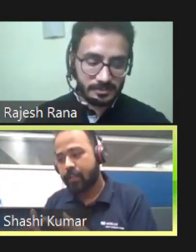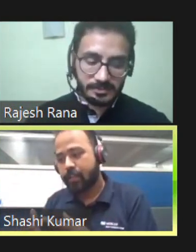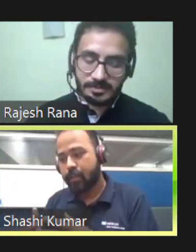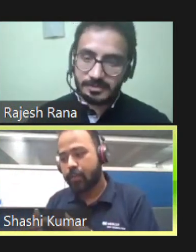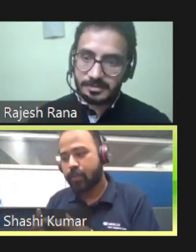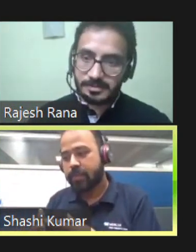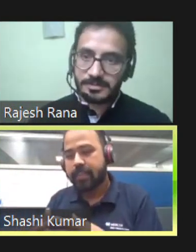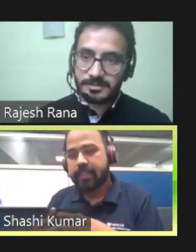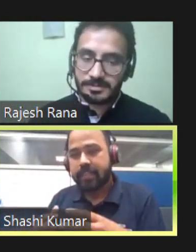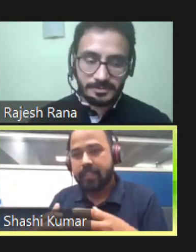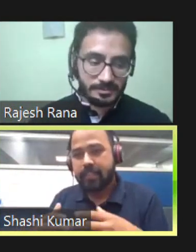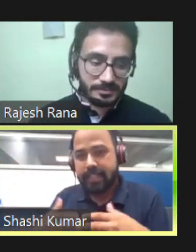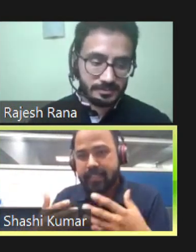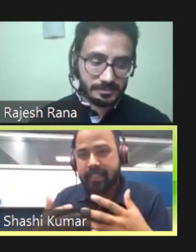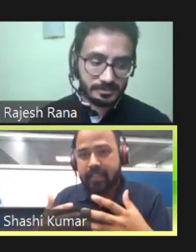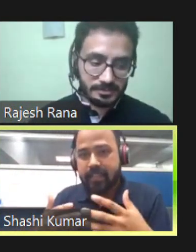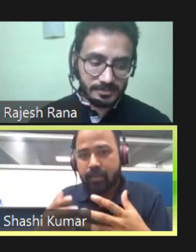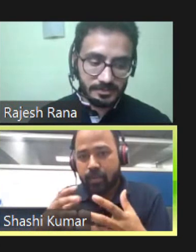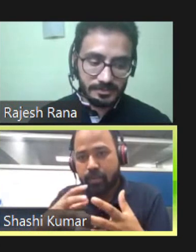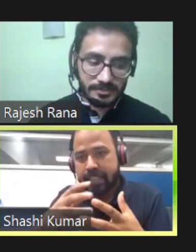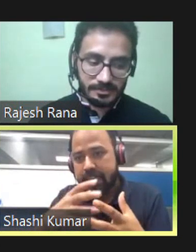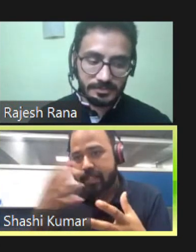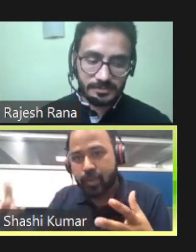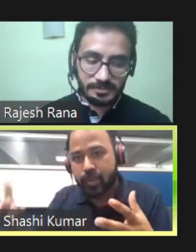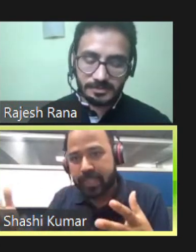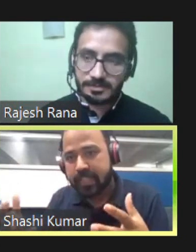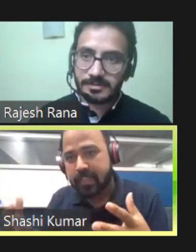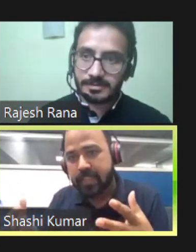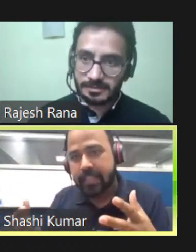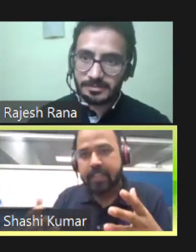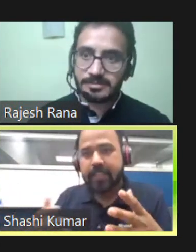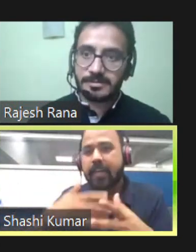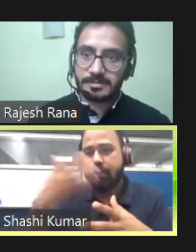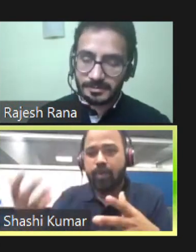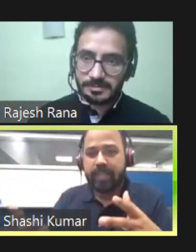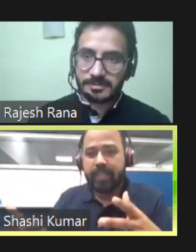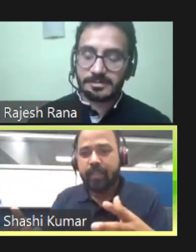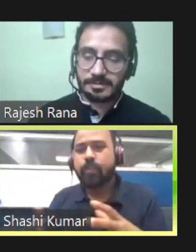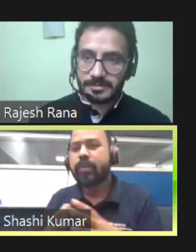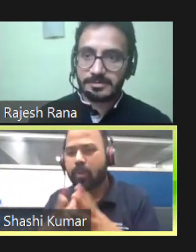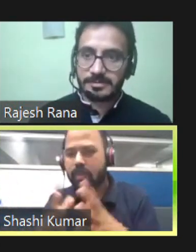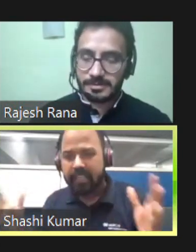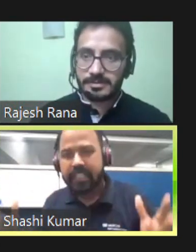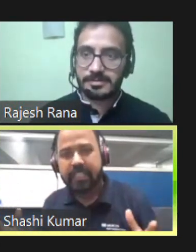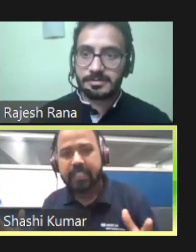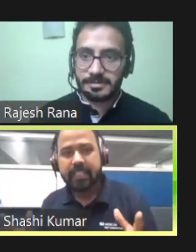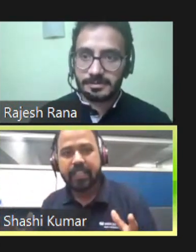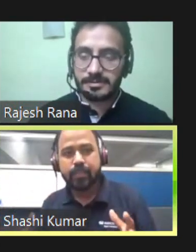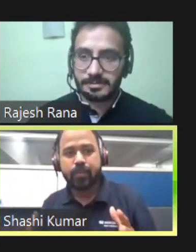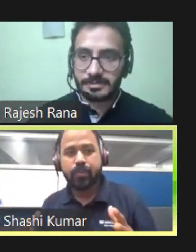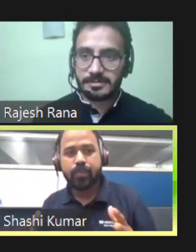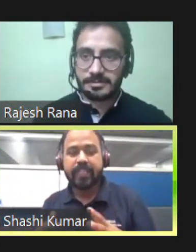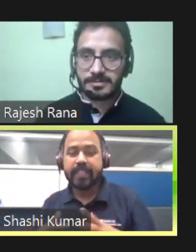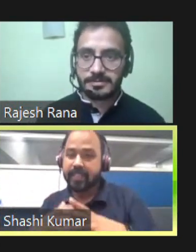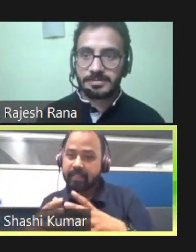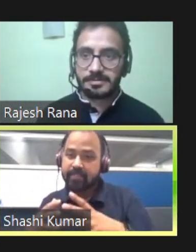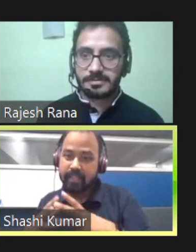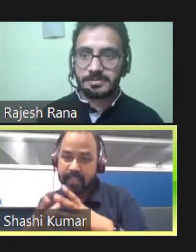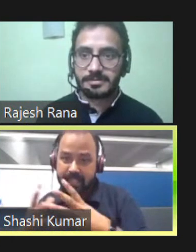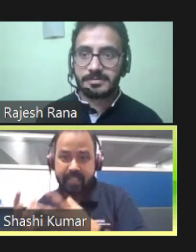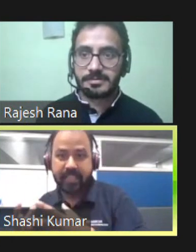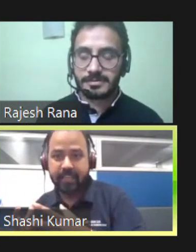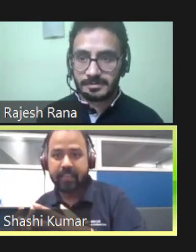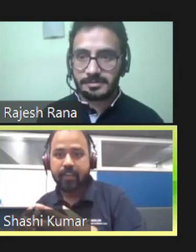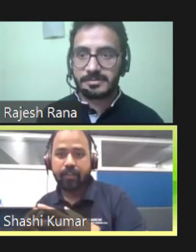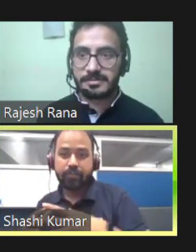मिलती है लोगों को भी कि कैसे वो, क्या स्टोरी चल रही है, क्या बोल रहे हैं। तो ये बहुत ही अच्छी चीजें हैं जो इनिशिएटिव्स